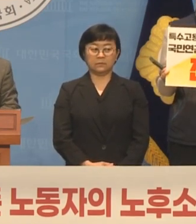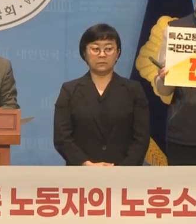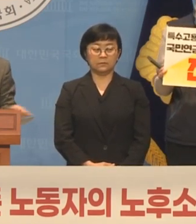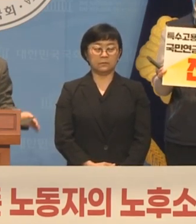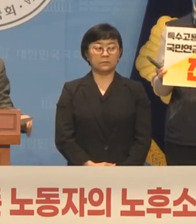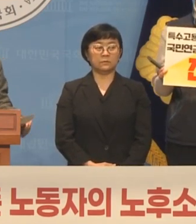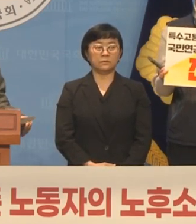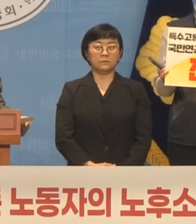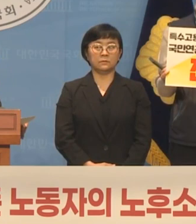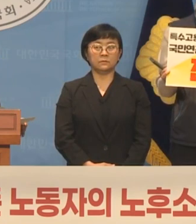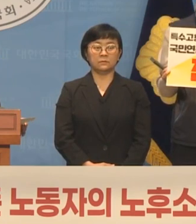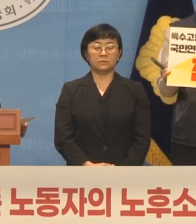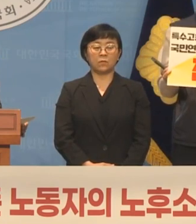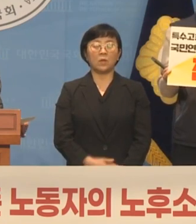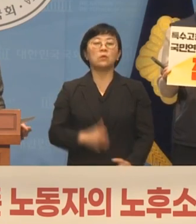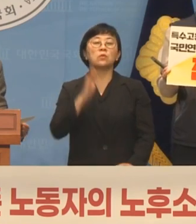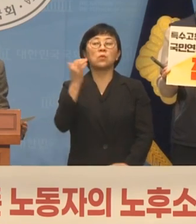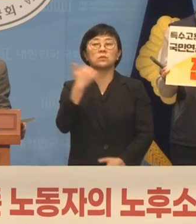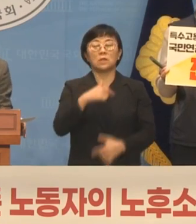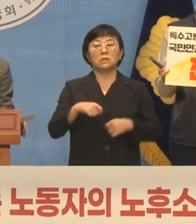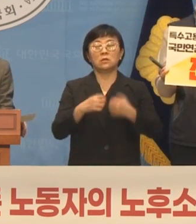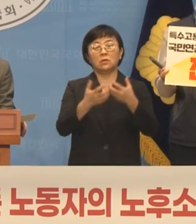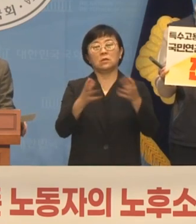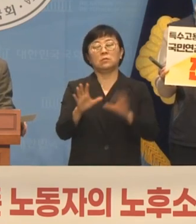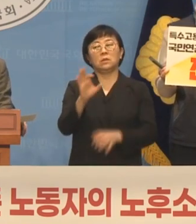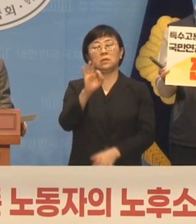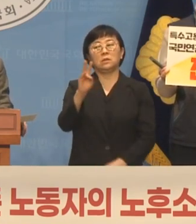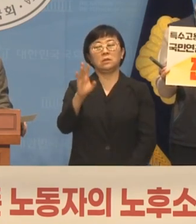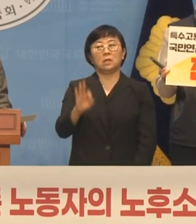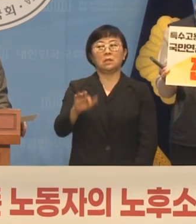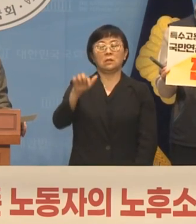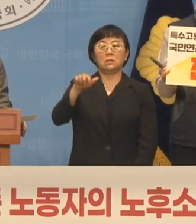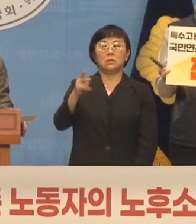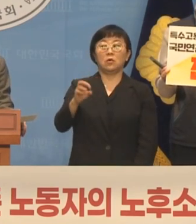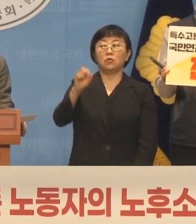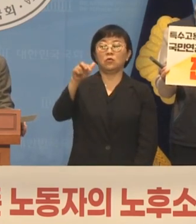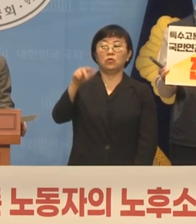네, 녹색정의당 국회의원 양경규입니다.